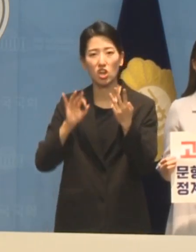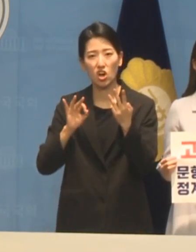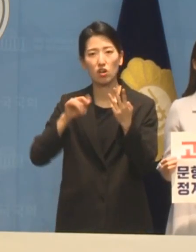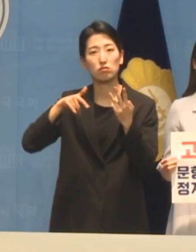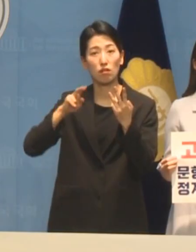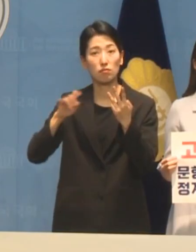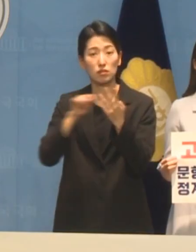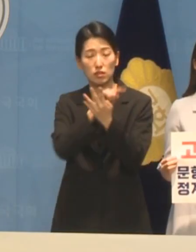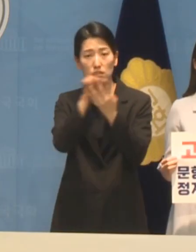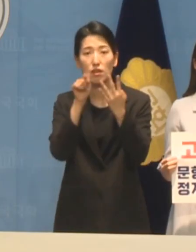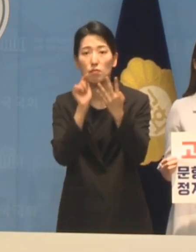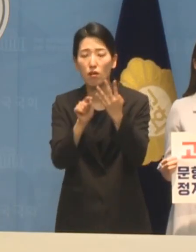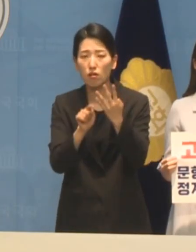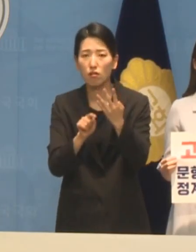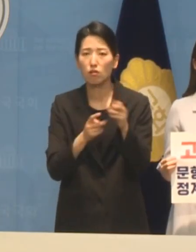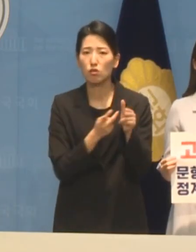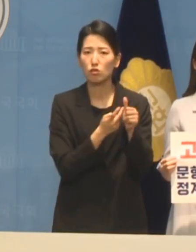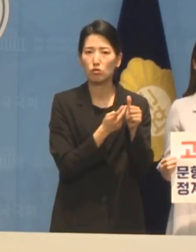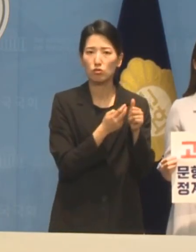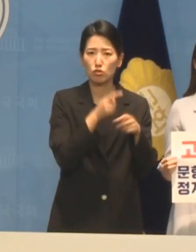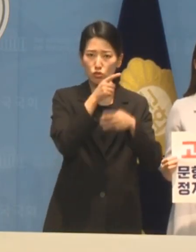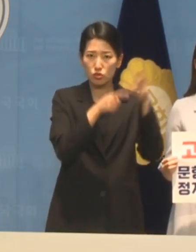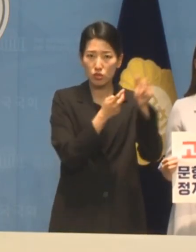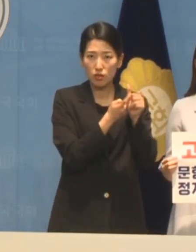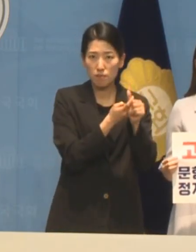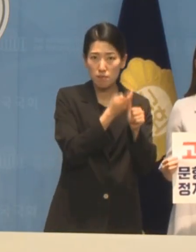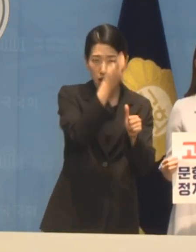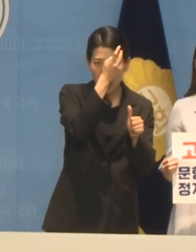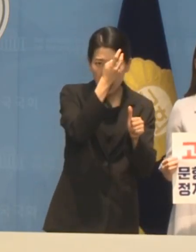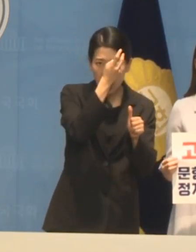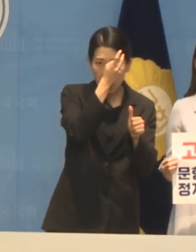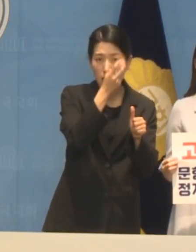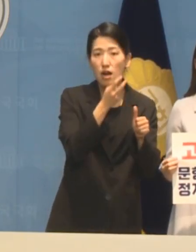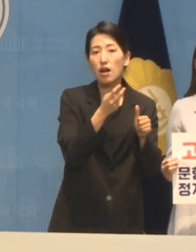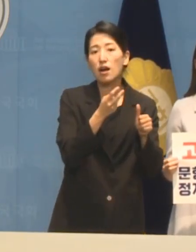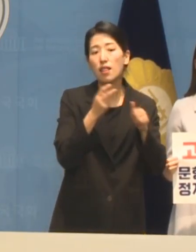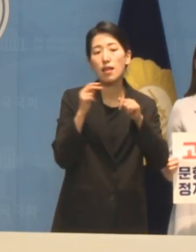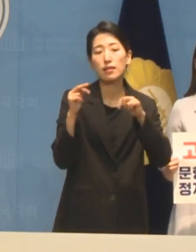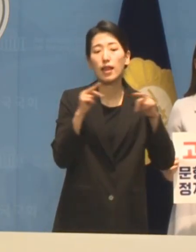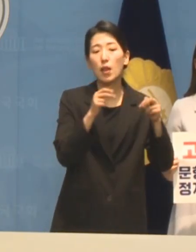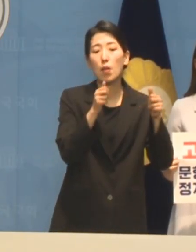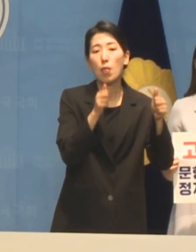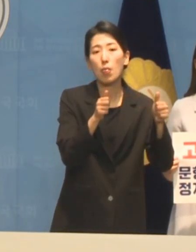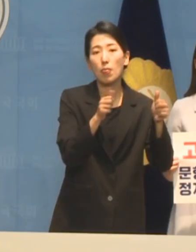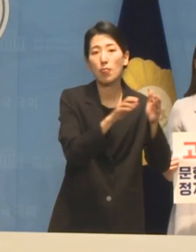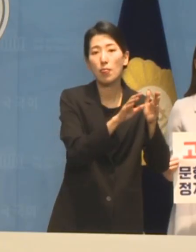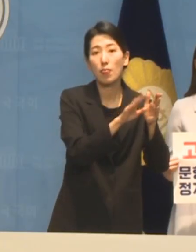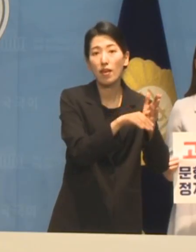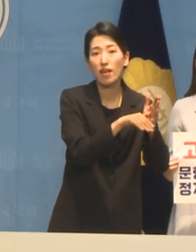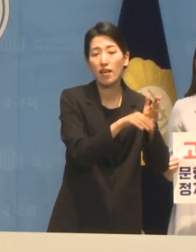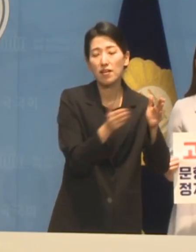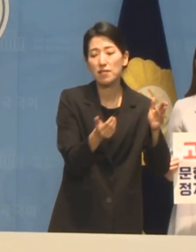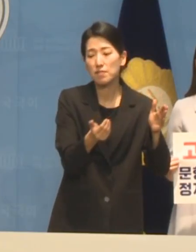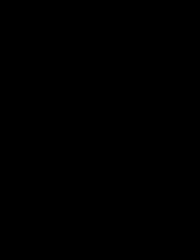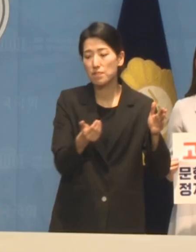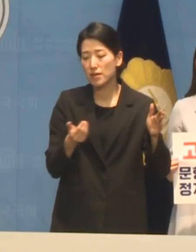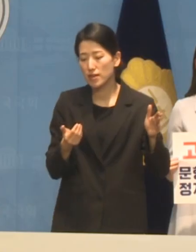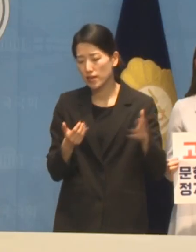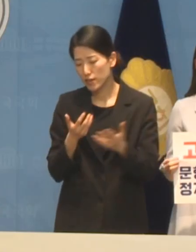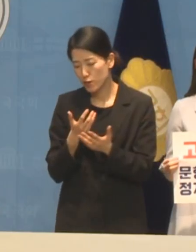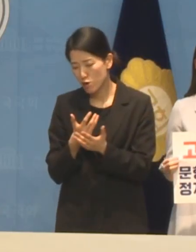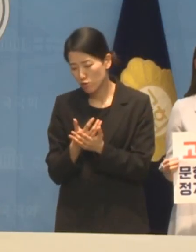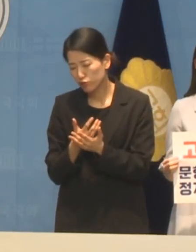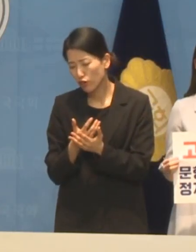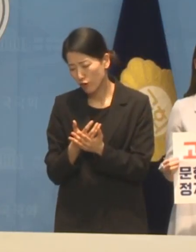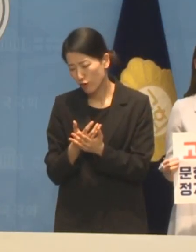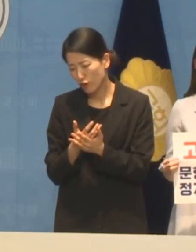대통령에 대한 탄핵심판 변론기일 이전에 대본 형태의 심판 진행에 관한 문서를